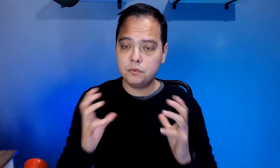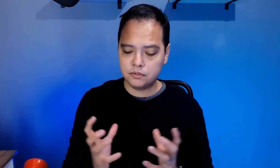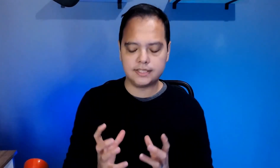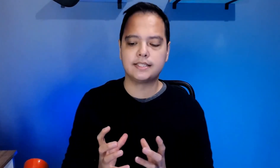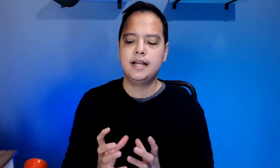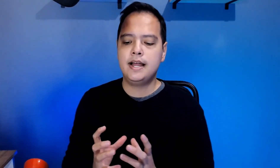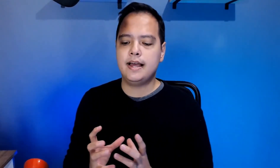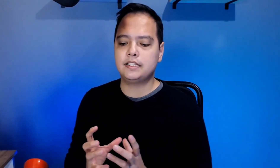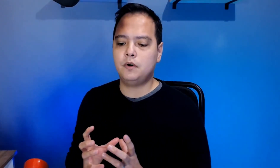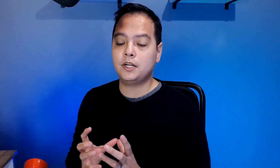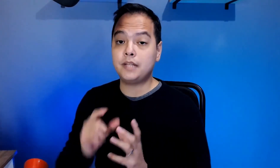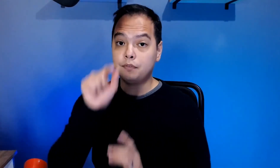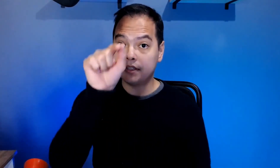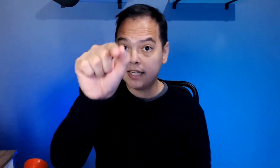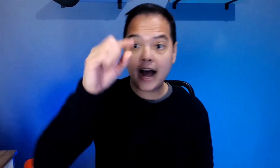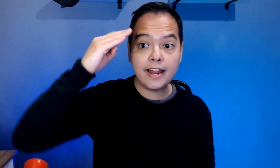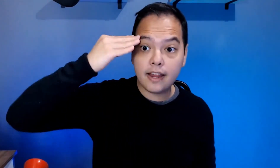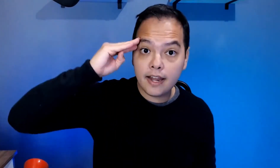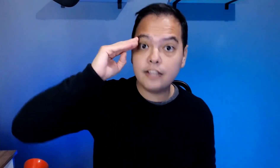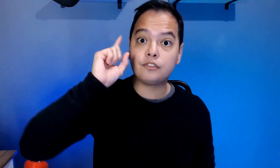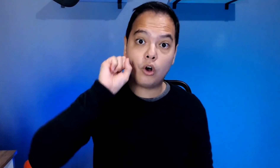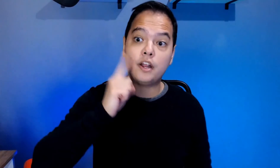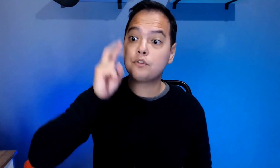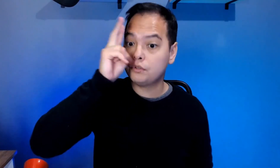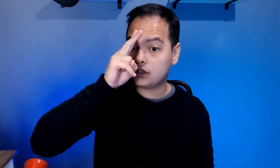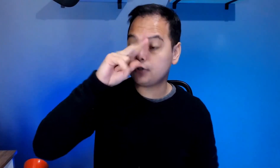perguntas, elas vão ajudar você a entender a história que o surdo está te contando.